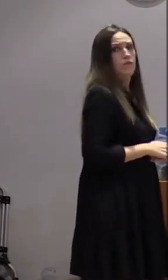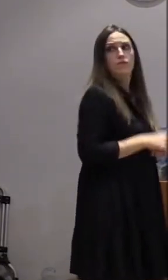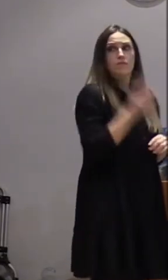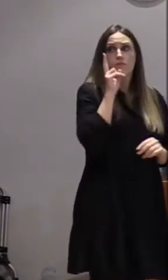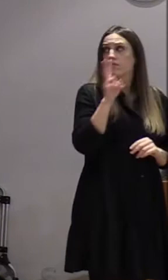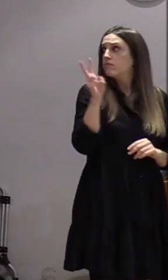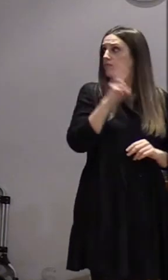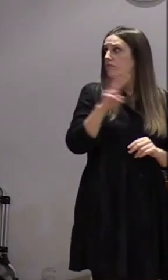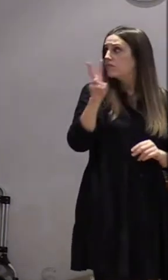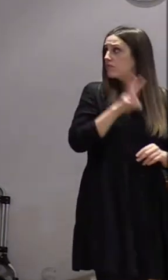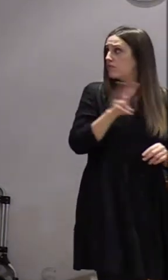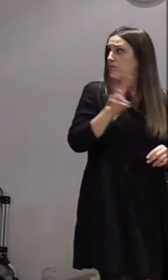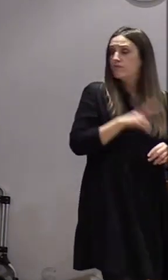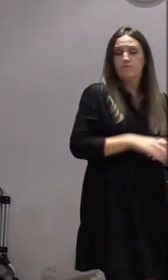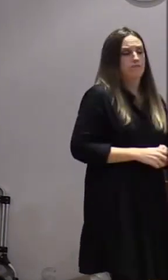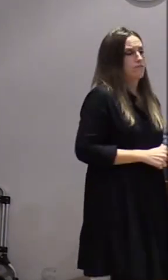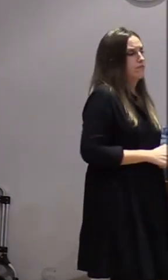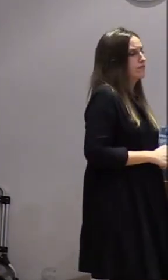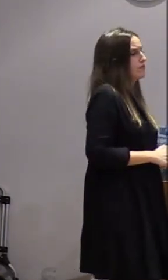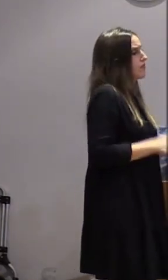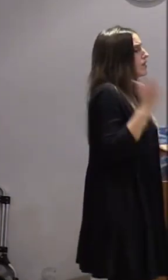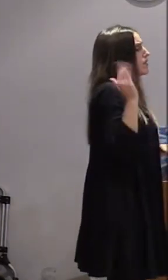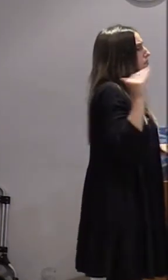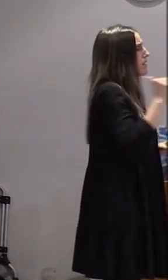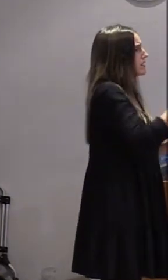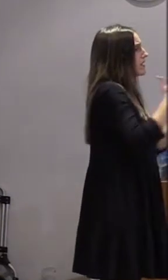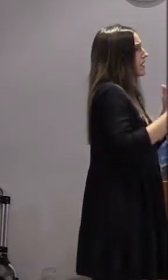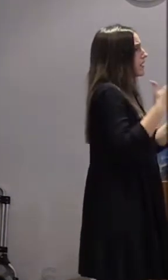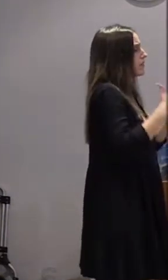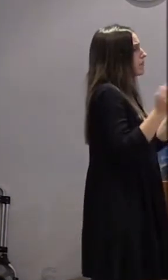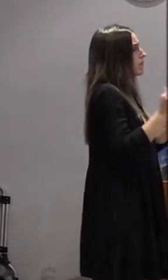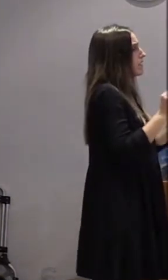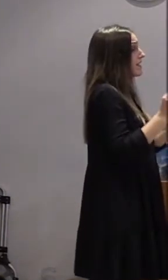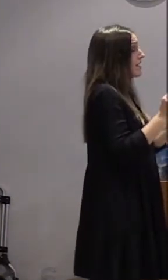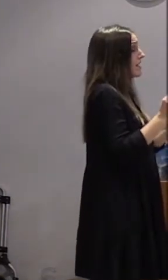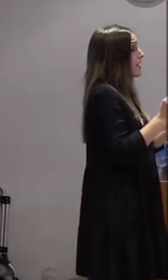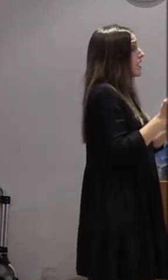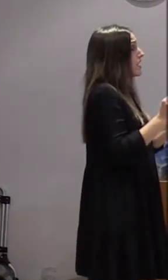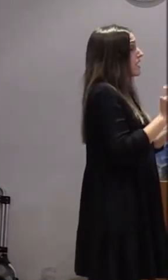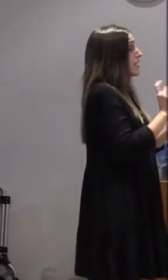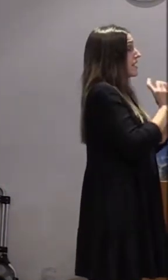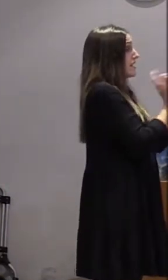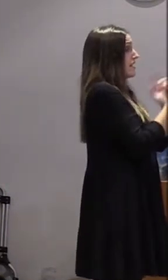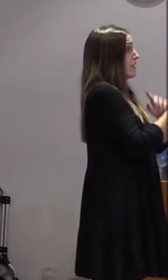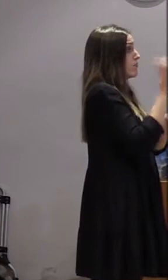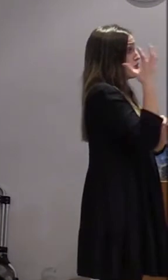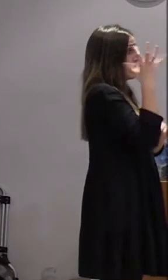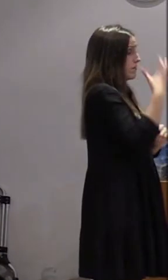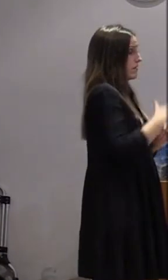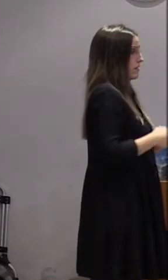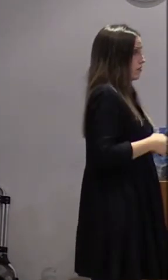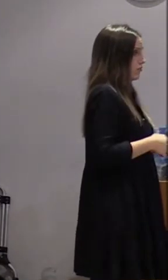Landscape and Climate Change, paisaje invernal y cambio climático, lo que Burroughs,